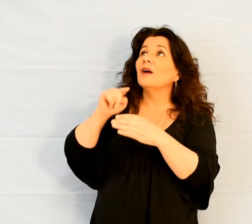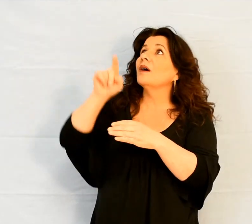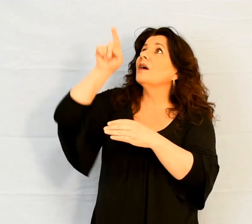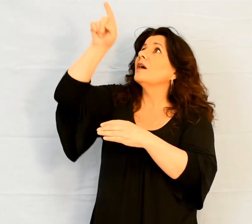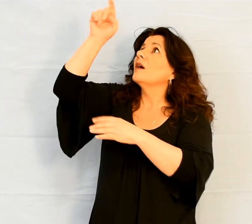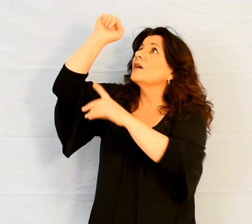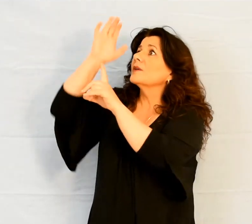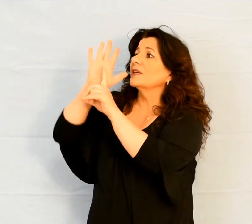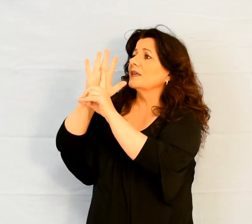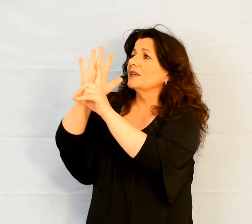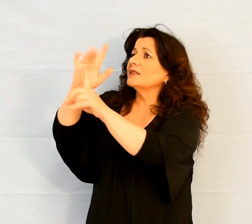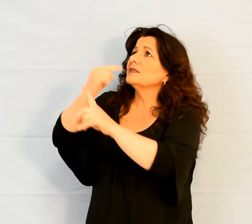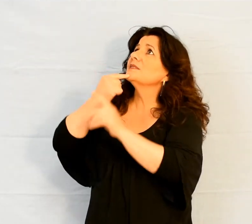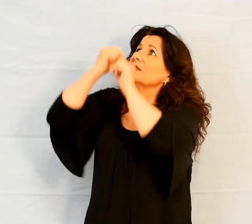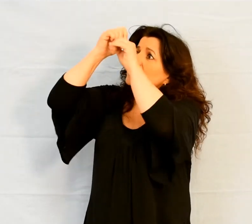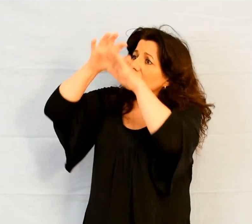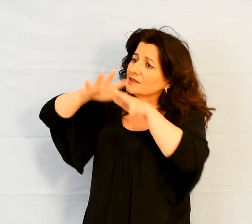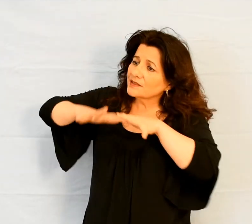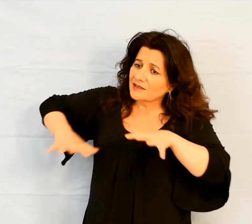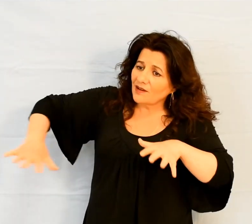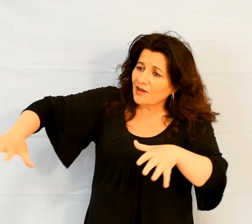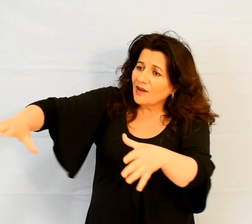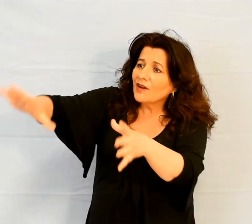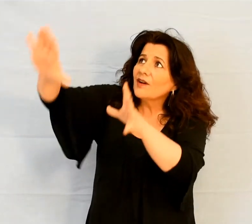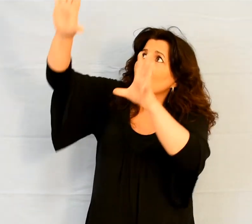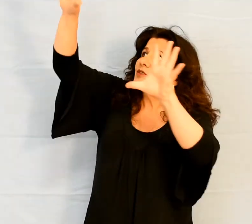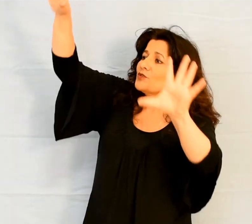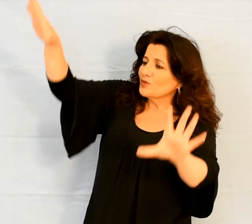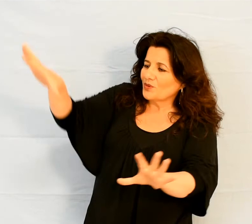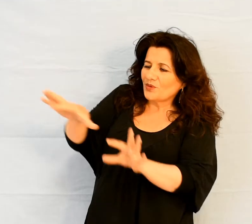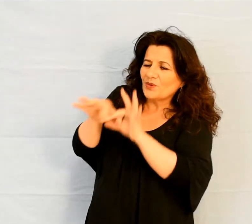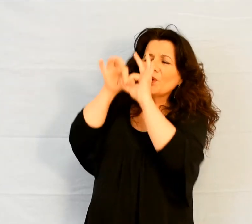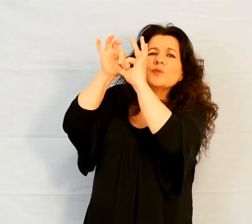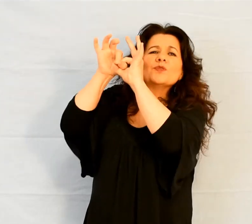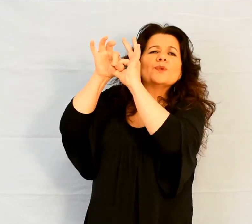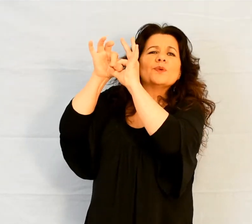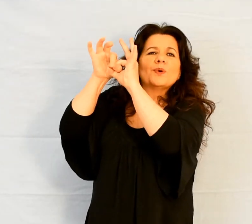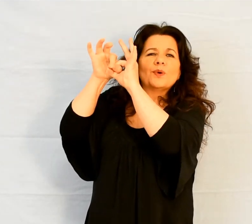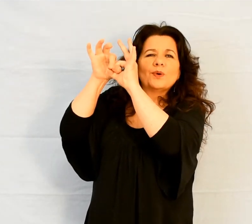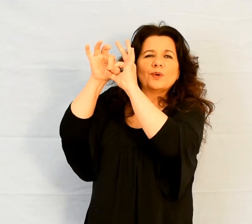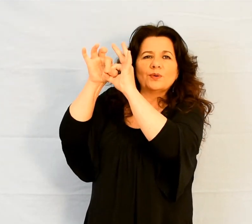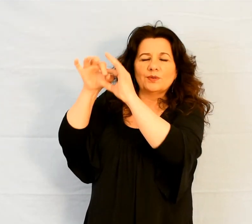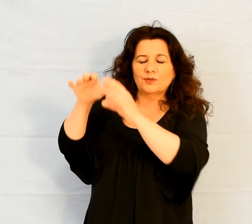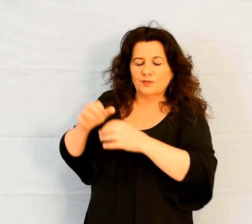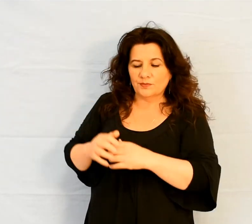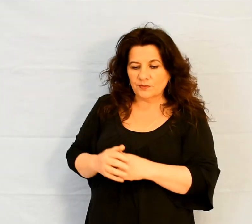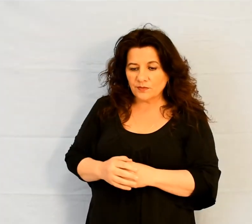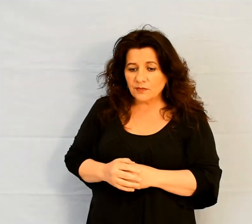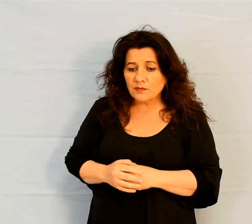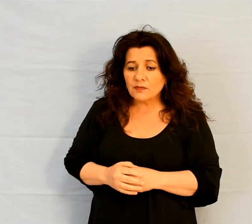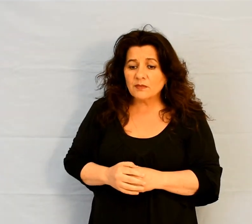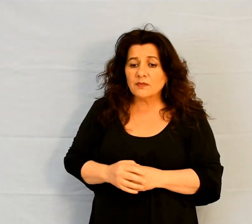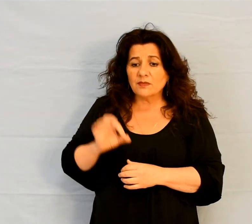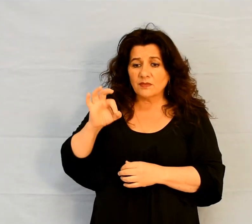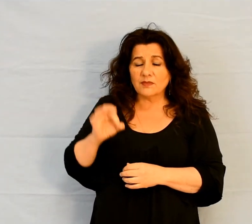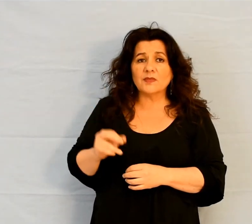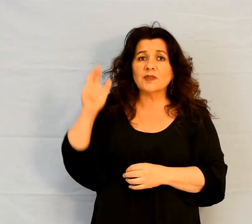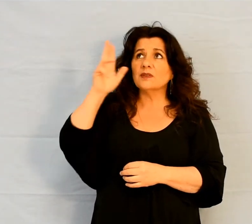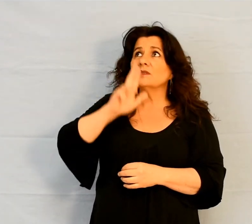et communion au sang du Christ. Il en coûte au Seigneur de voir